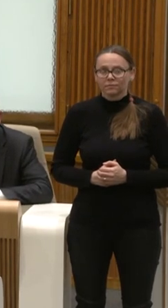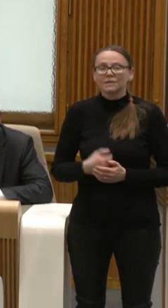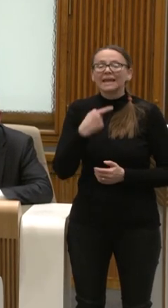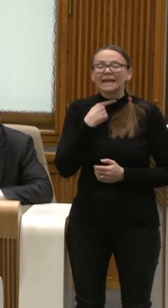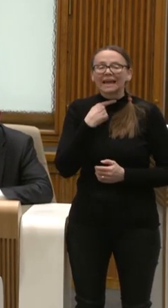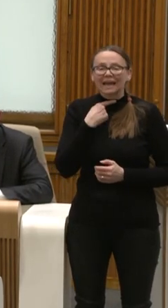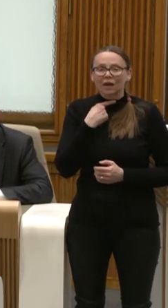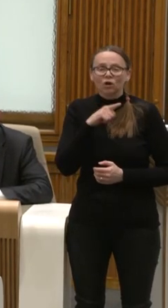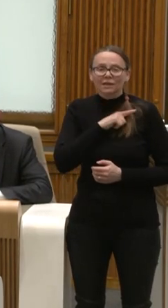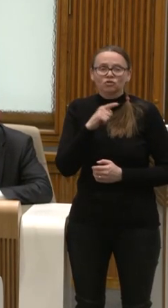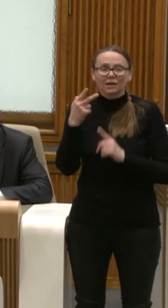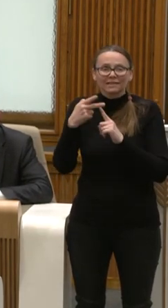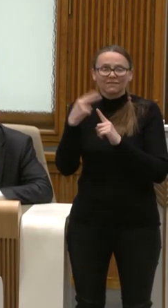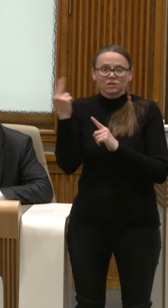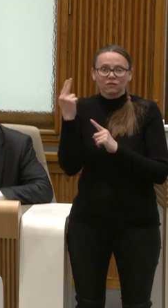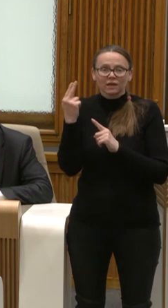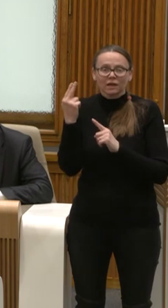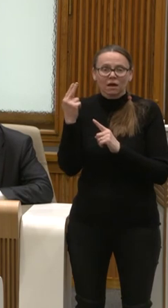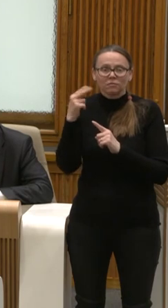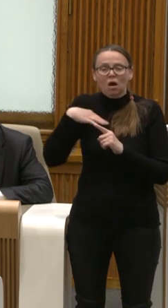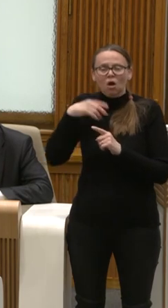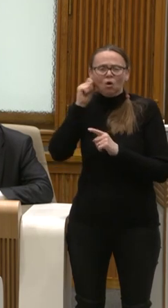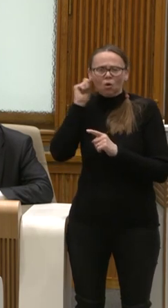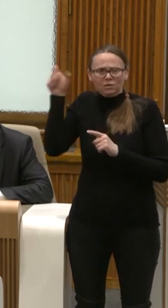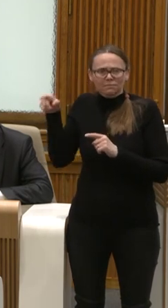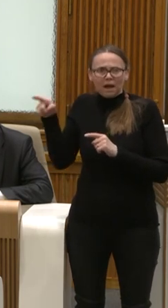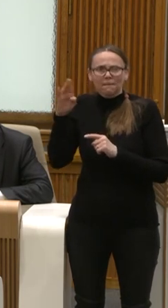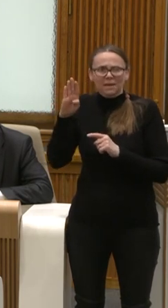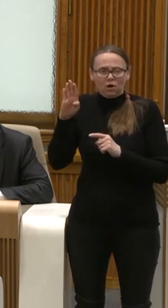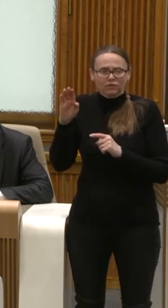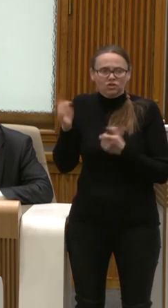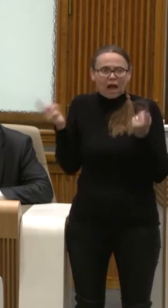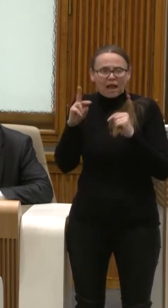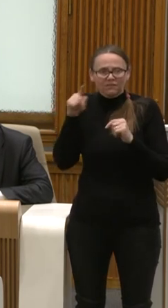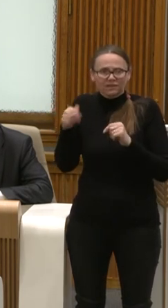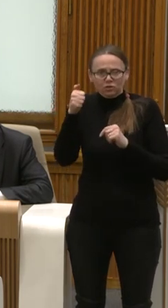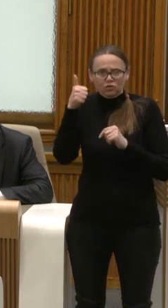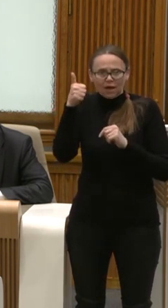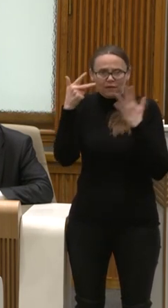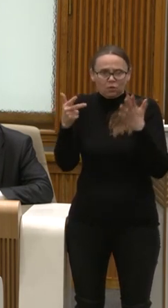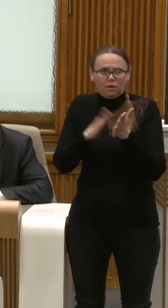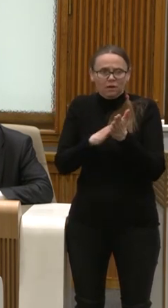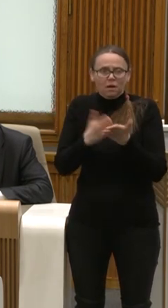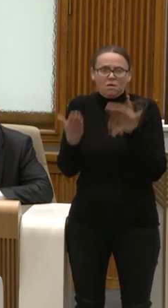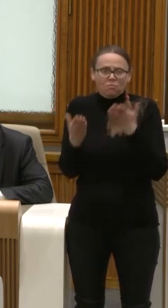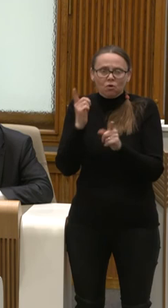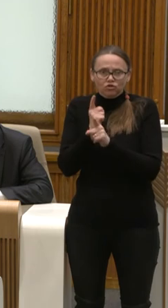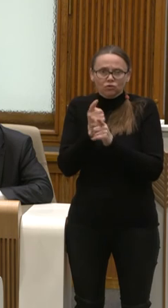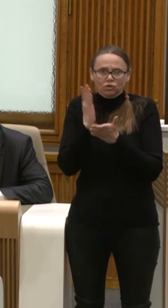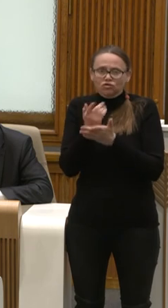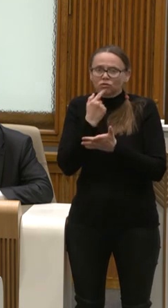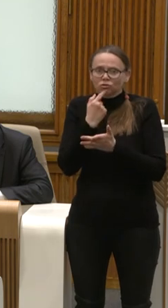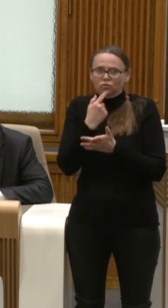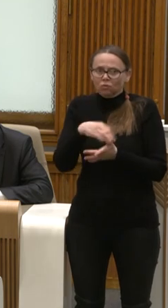Gregor Drnovšek, TV Slovenija, nekaj vprašanj. Gospa Bejović, ali je v teh 181 primerih morda tudi že kakšen smrtni primer, nekaj